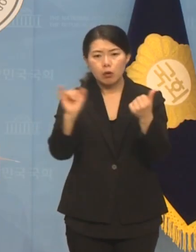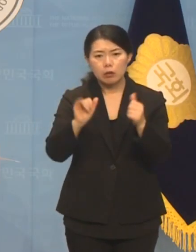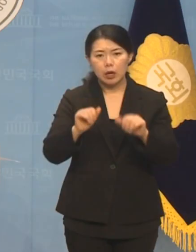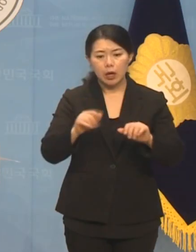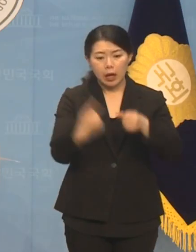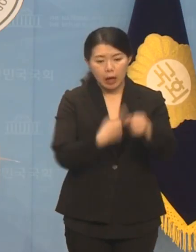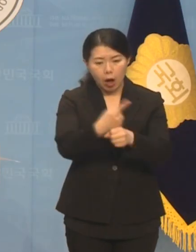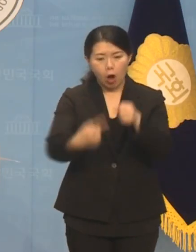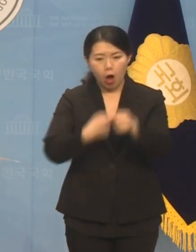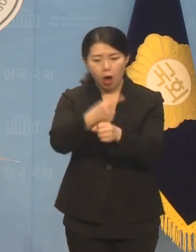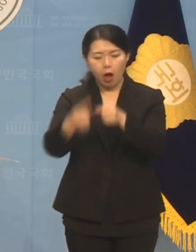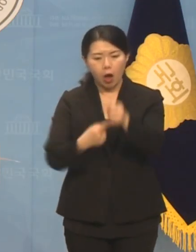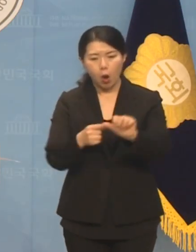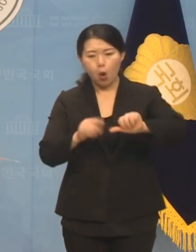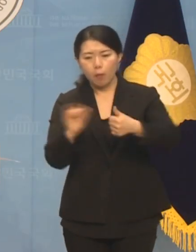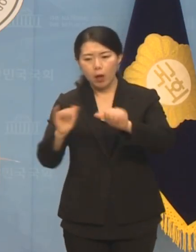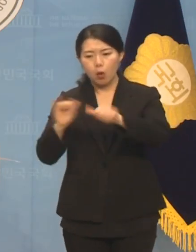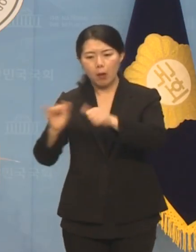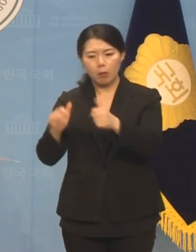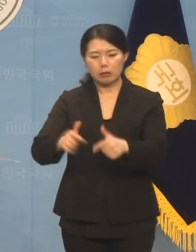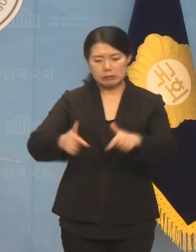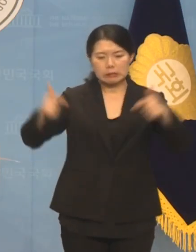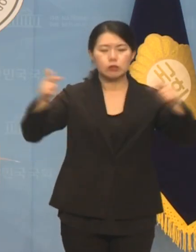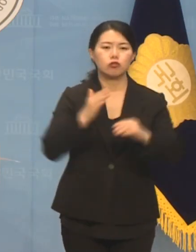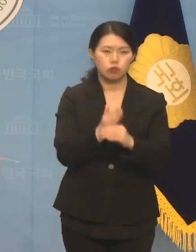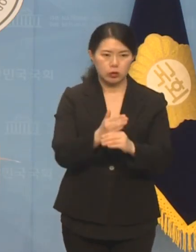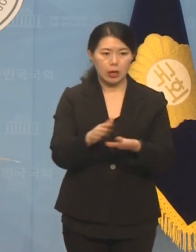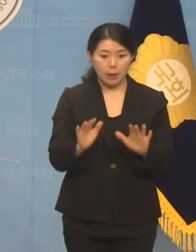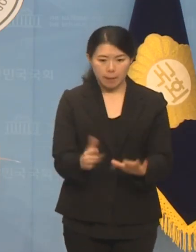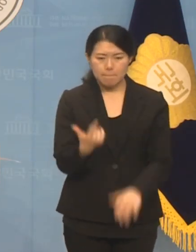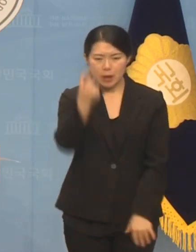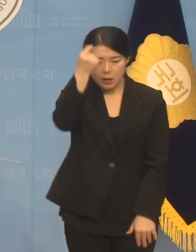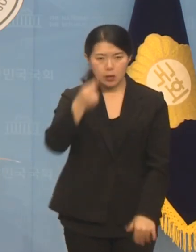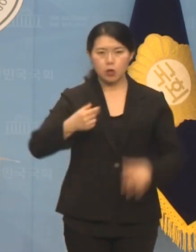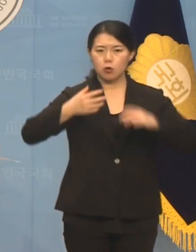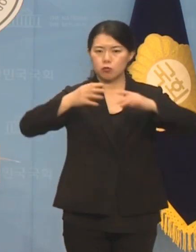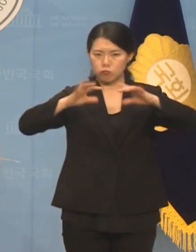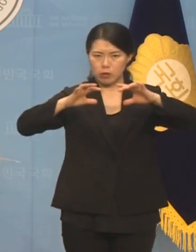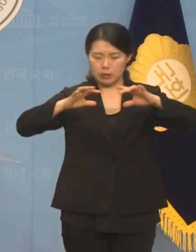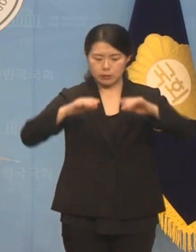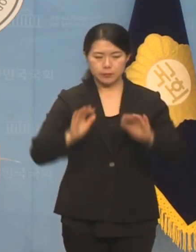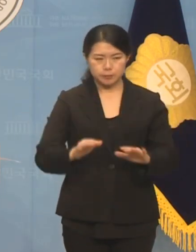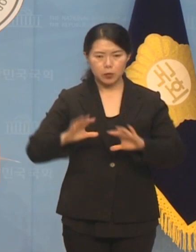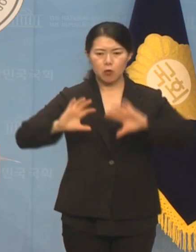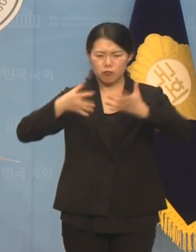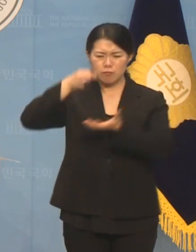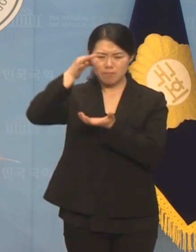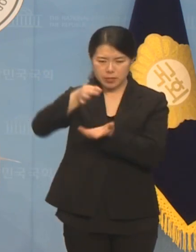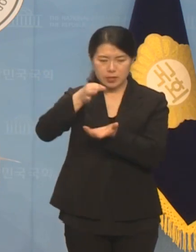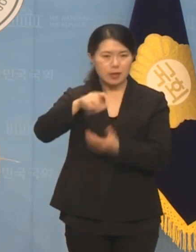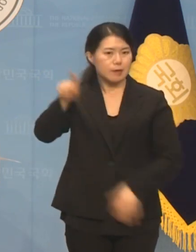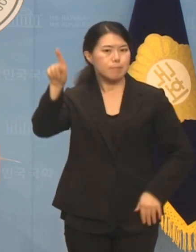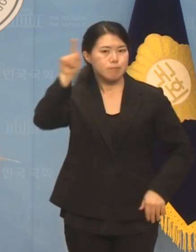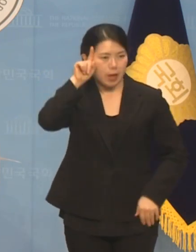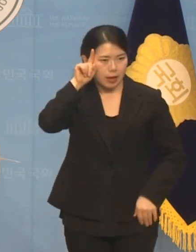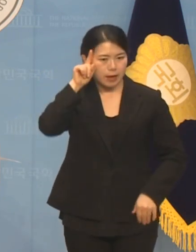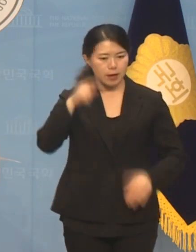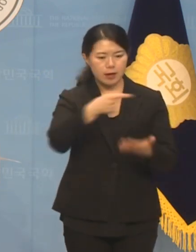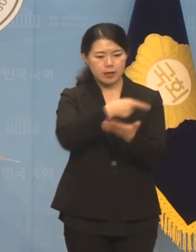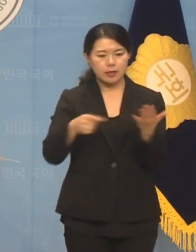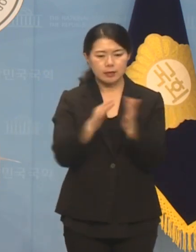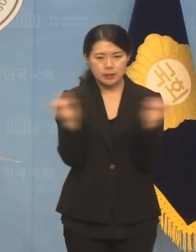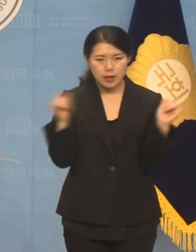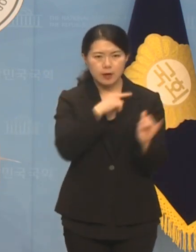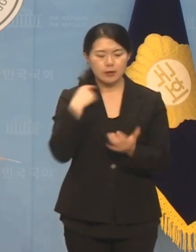증가하고 있습니다. 하루빨리 국가가 책임 있는 자세로 국비로 희생자와